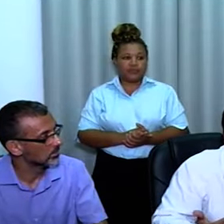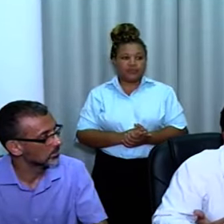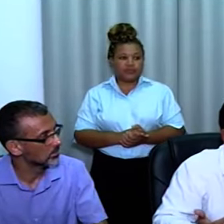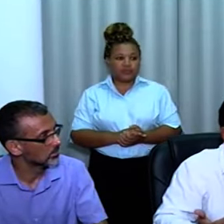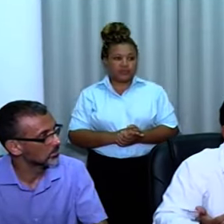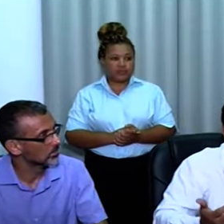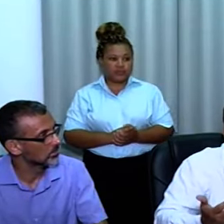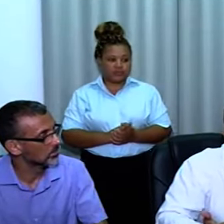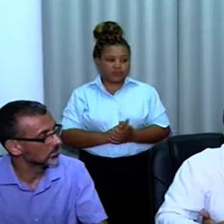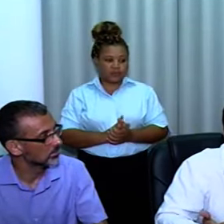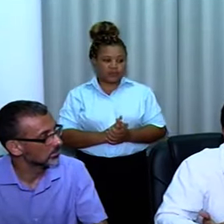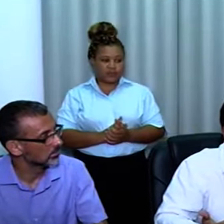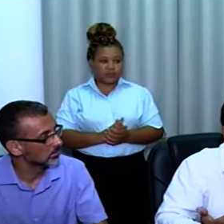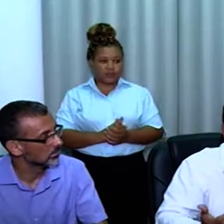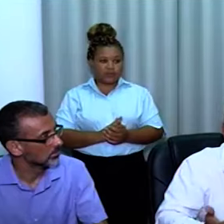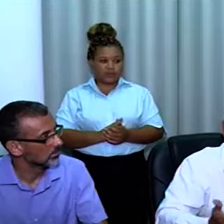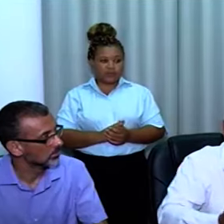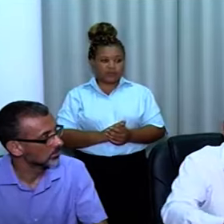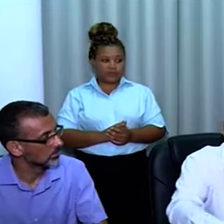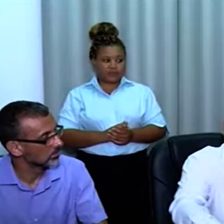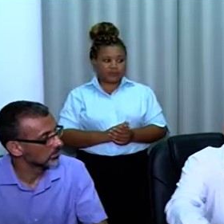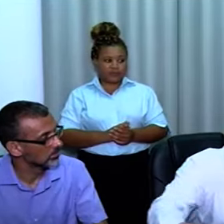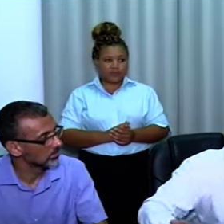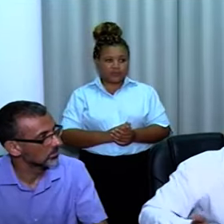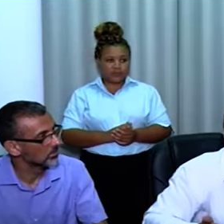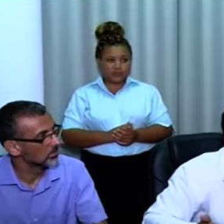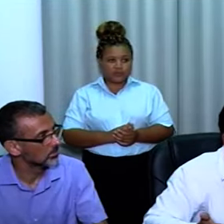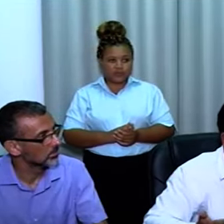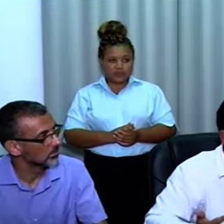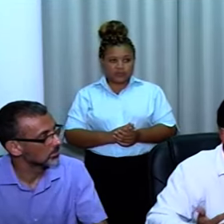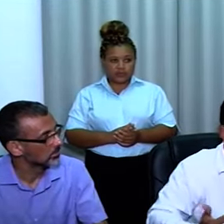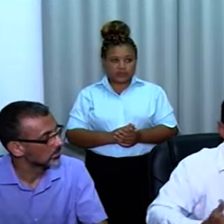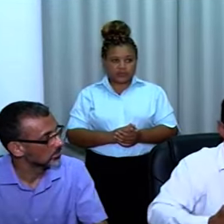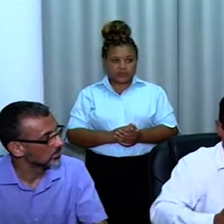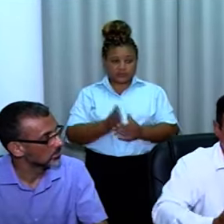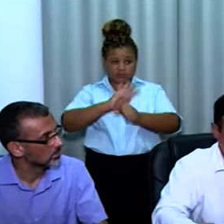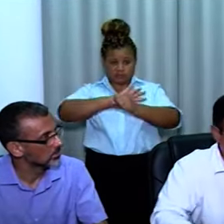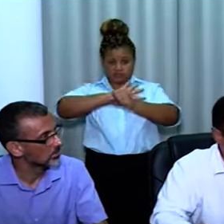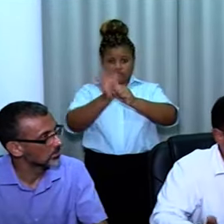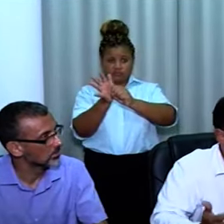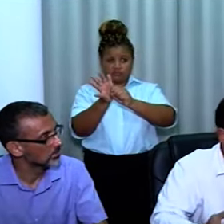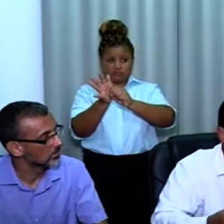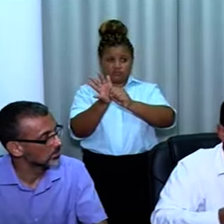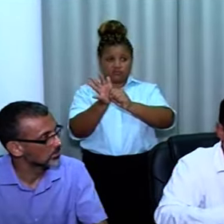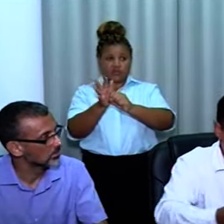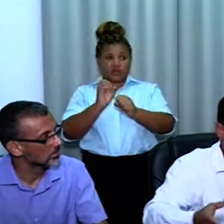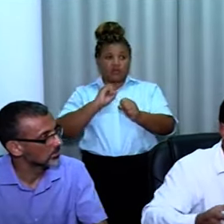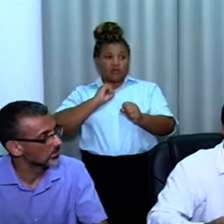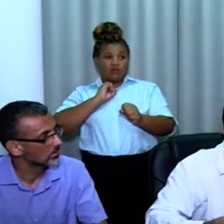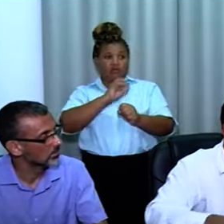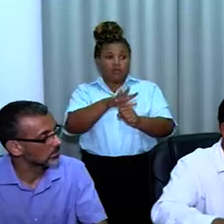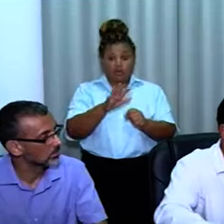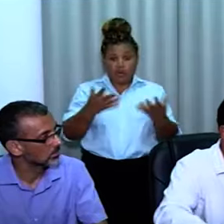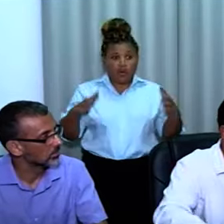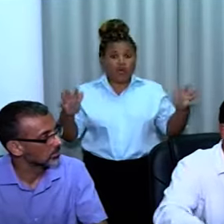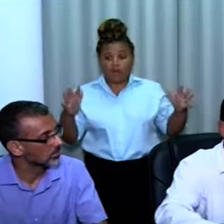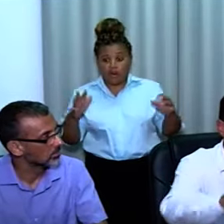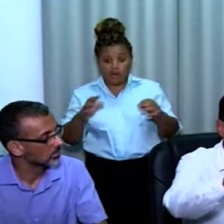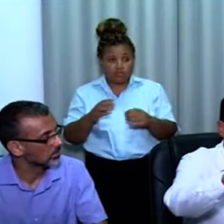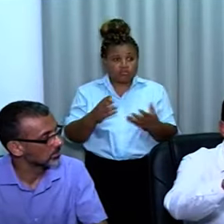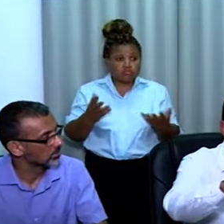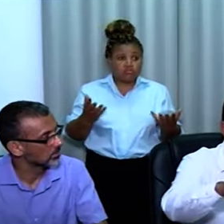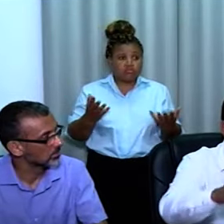Deuxièmement, par nous connaît, pour savoir un droplet, ça fait le bon surface, dis-moi, on a besoin d'éternuer, ou bien tousser, ça fait un droplet, ça fait le bon surface, ça fait